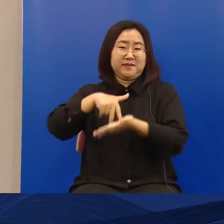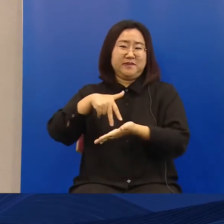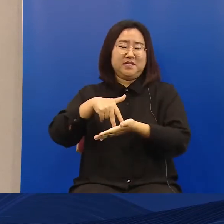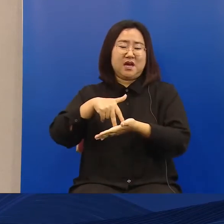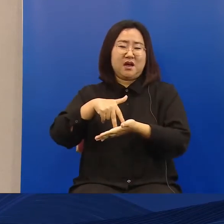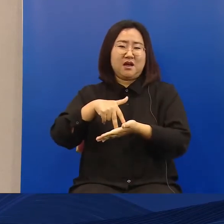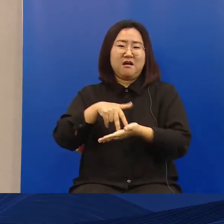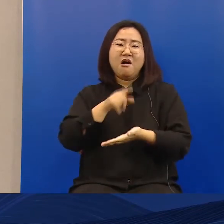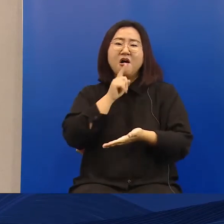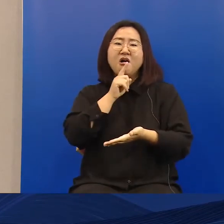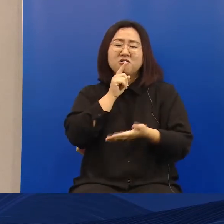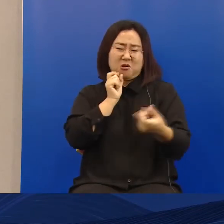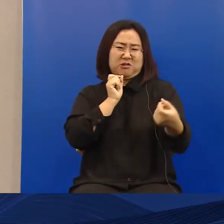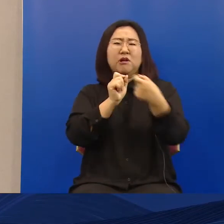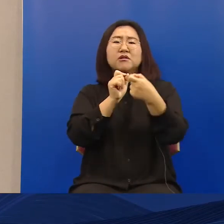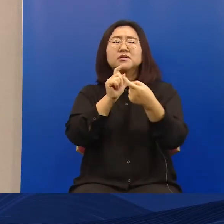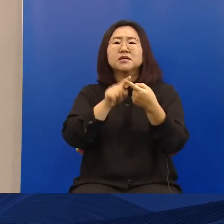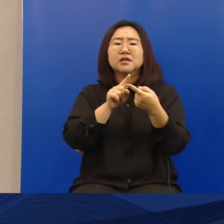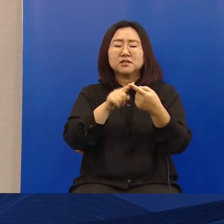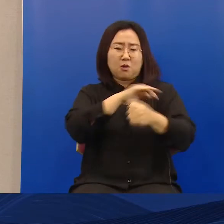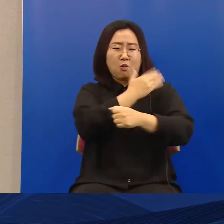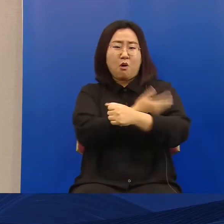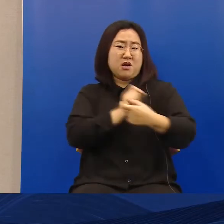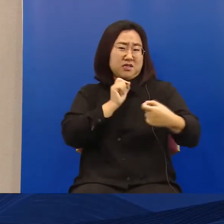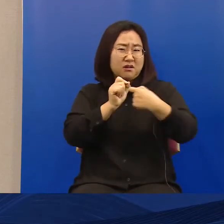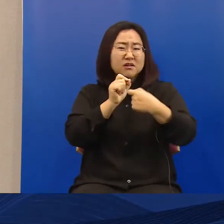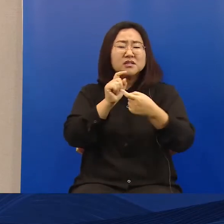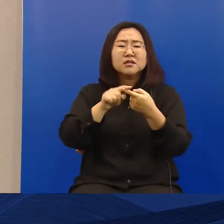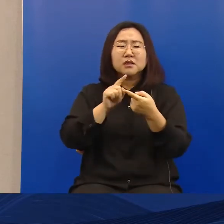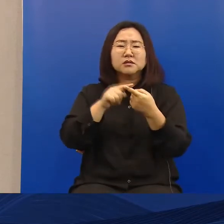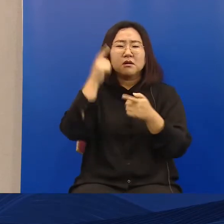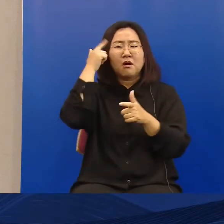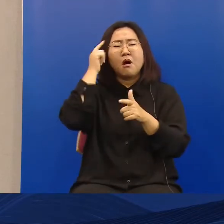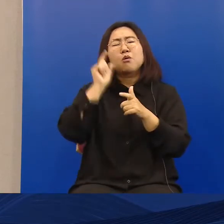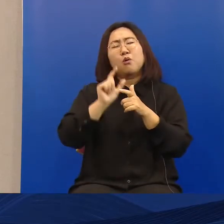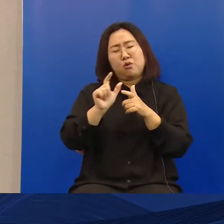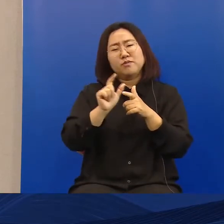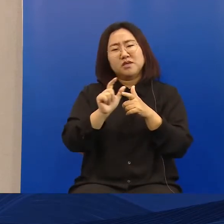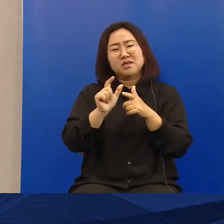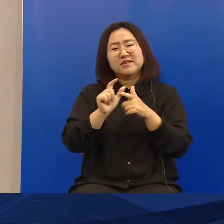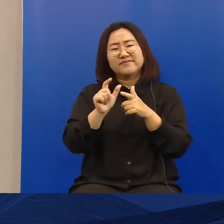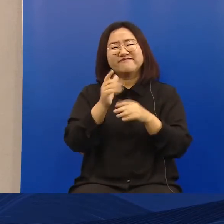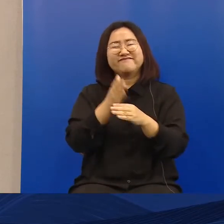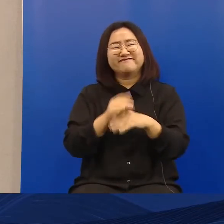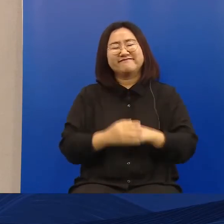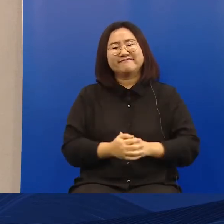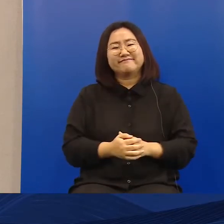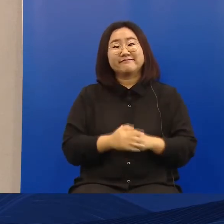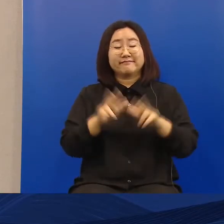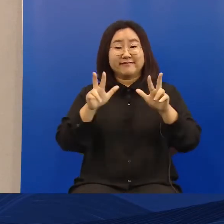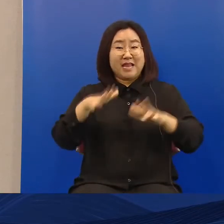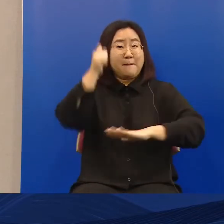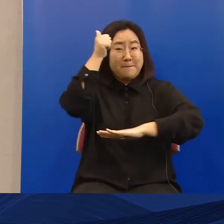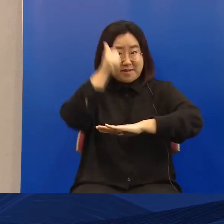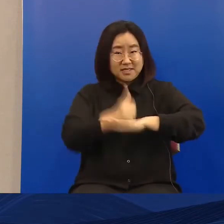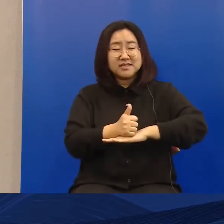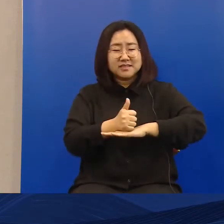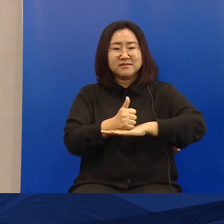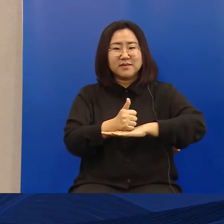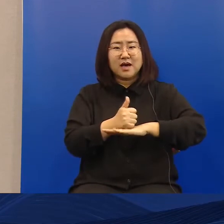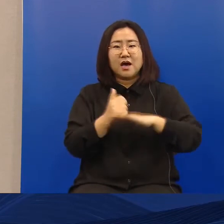이 언어적 접근에 대해서, 권리적 접근에 대해서 고민해 가고 있습니다. 이제